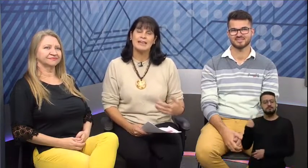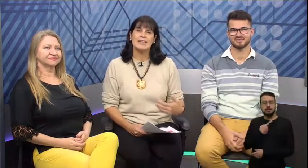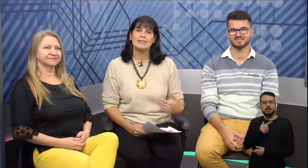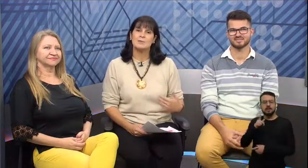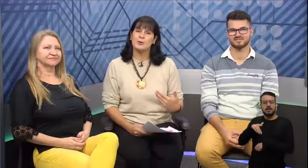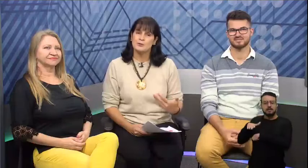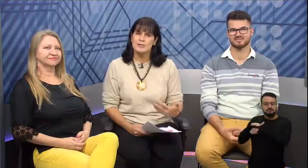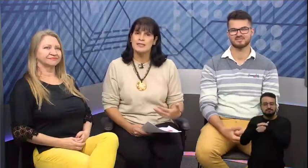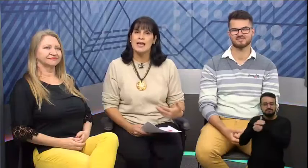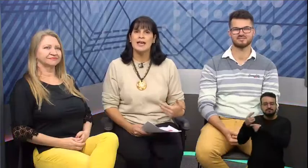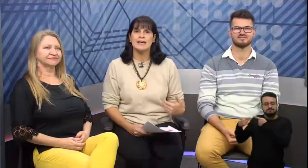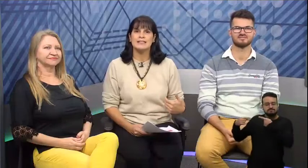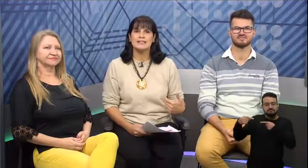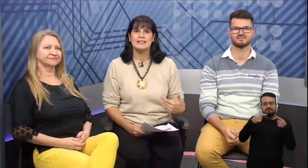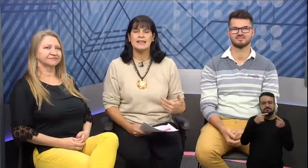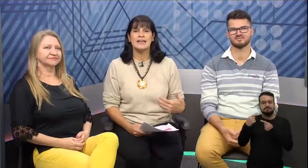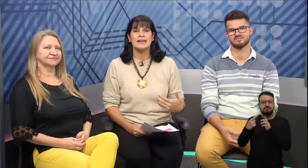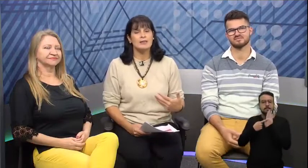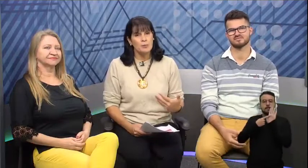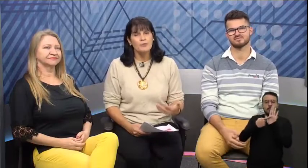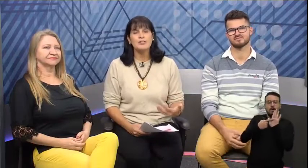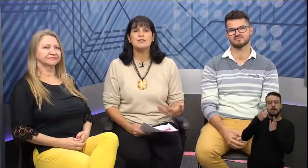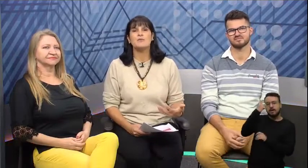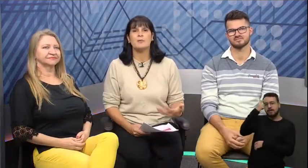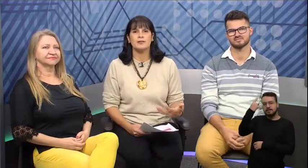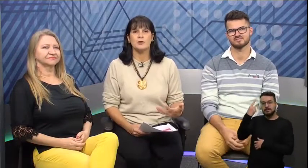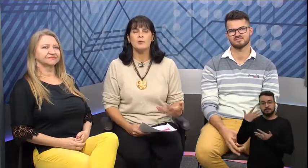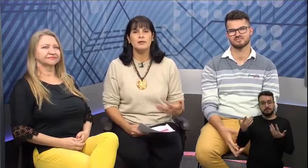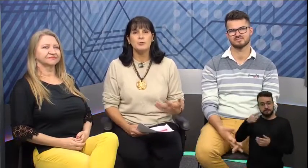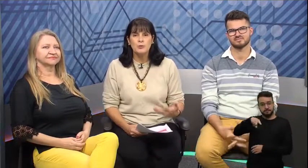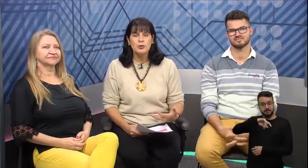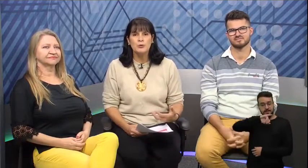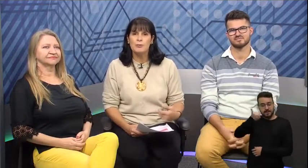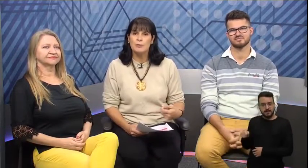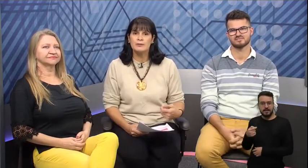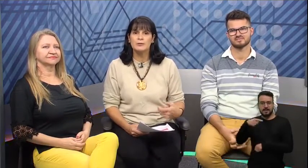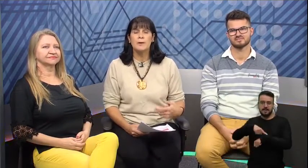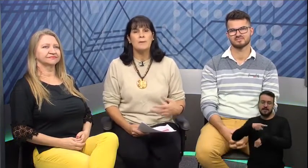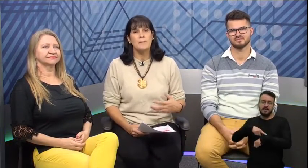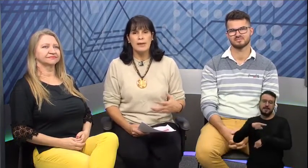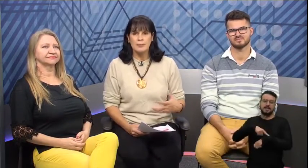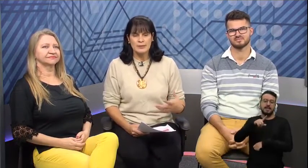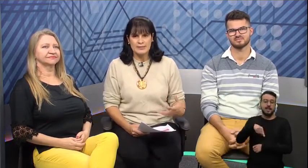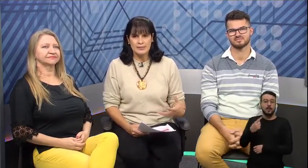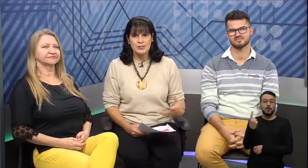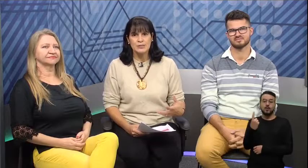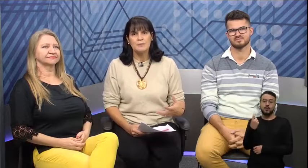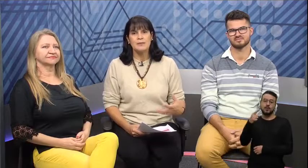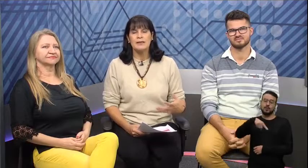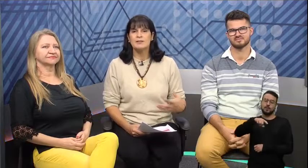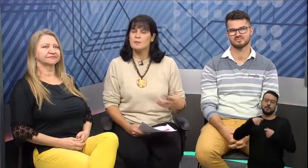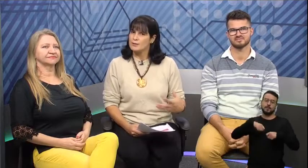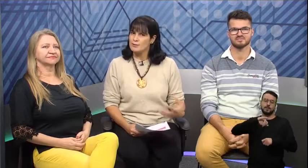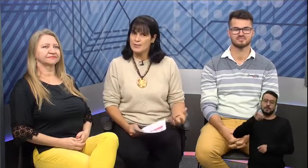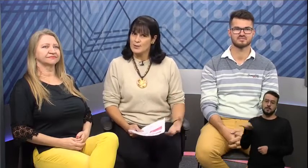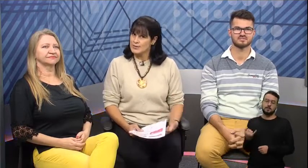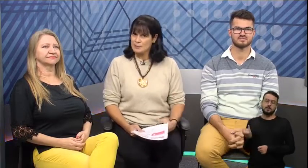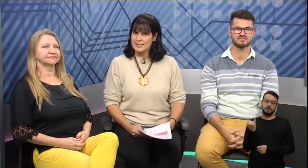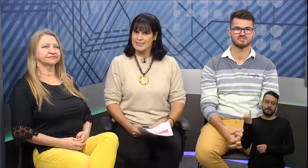E expor suas ideias. Então aproveite esse momento, é um momento único, é um momento bem importante e eu espero que vocês gostem